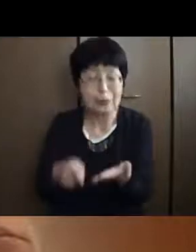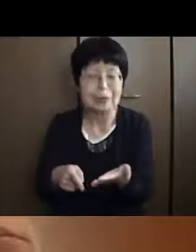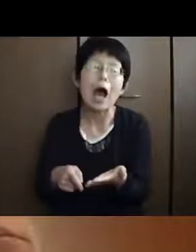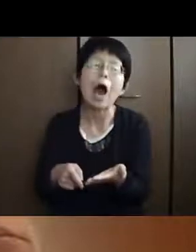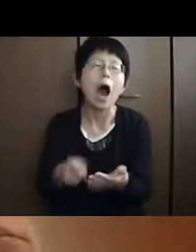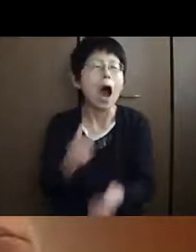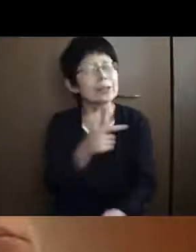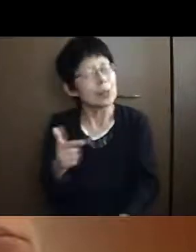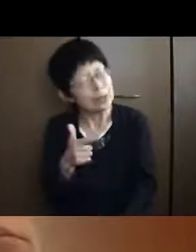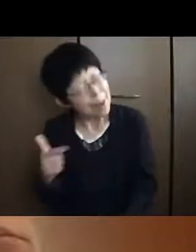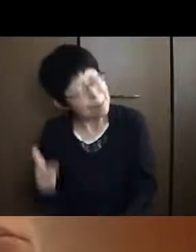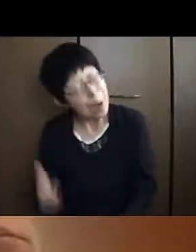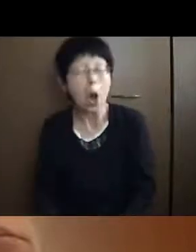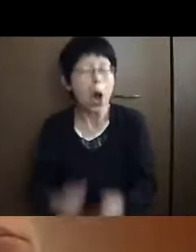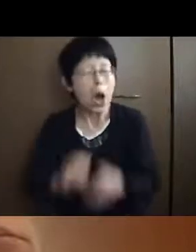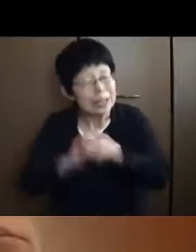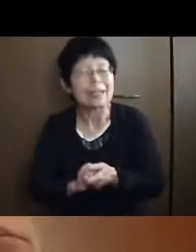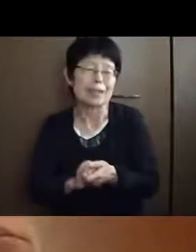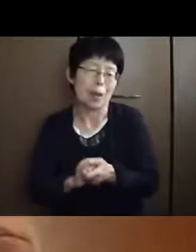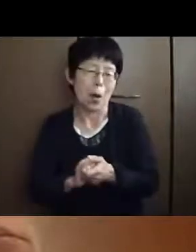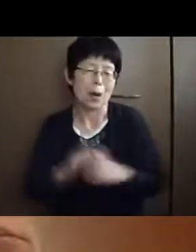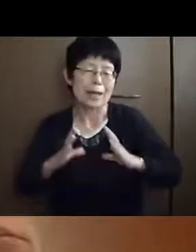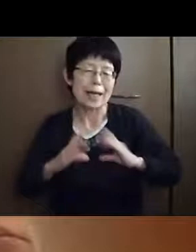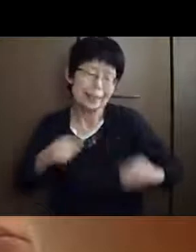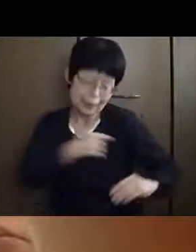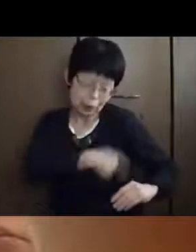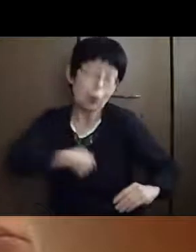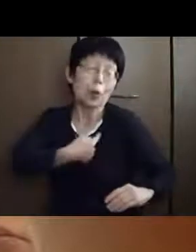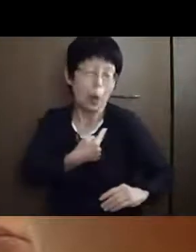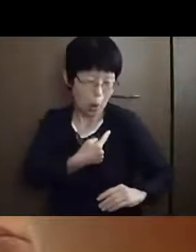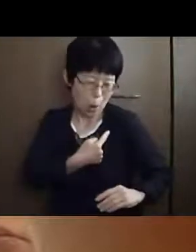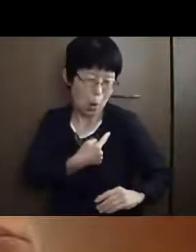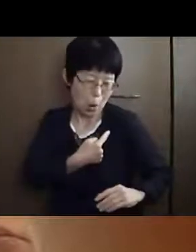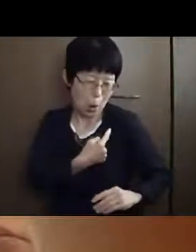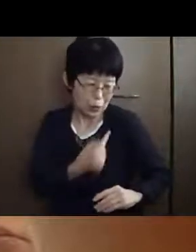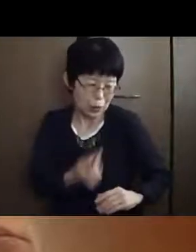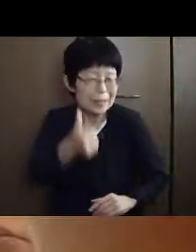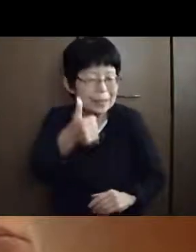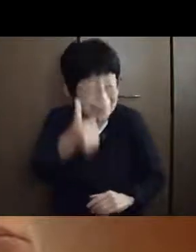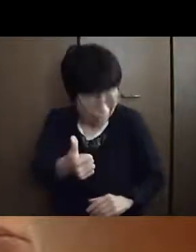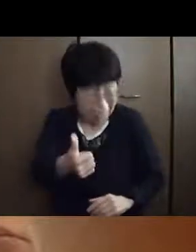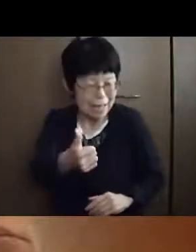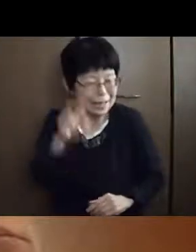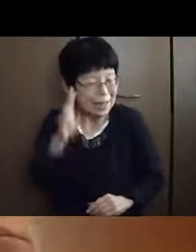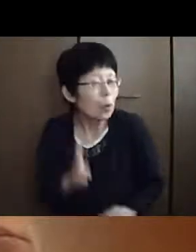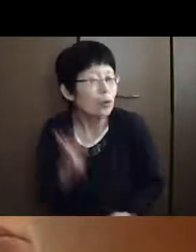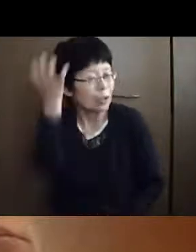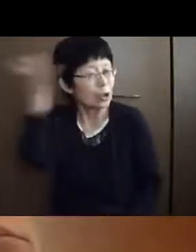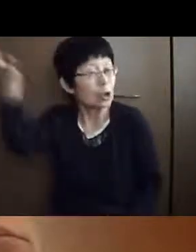優しい心の持ち主なんだろうなって私は想像するのですが、そうなると